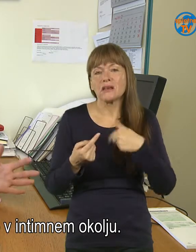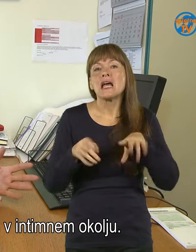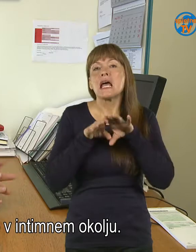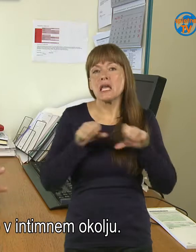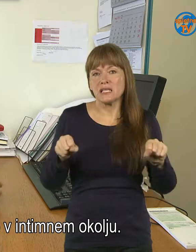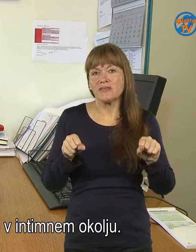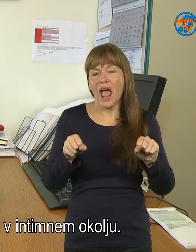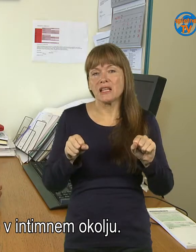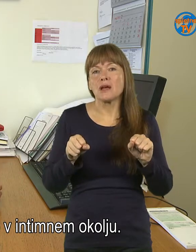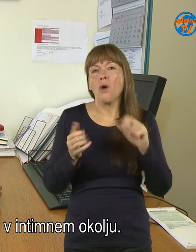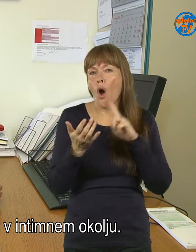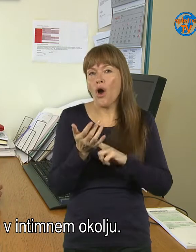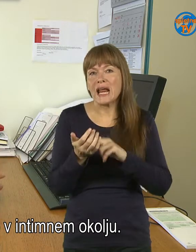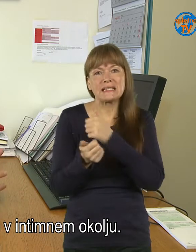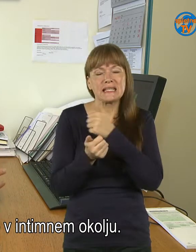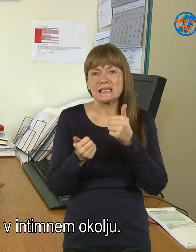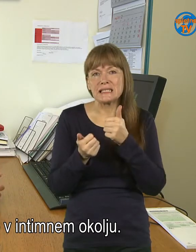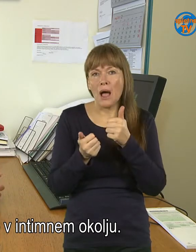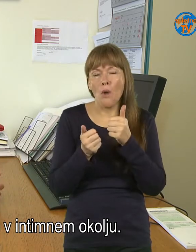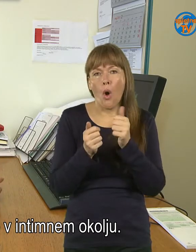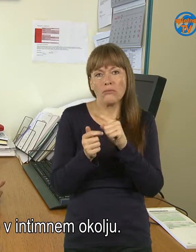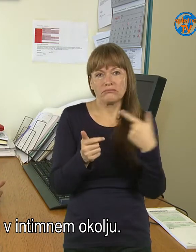izvedemo res v intimnem okolju.